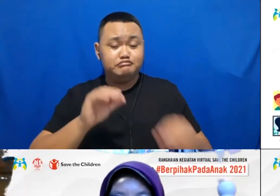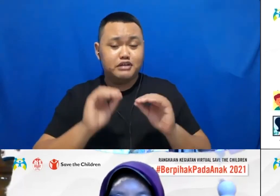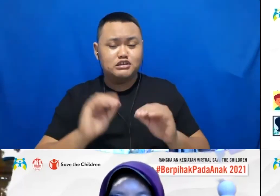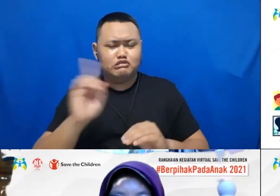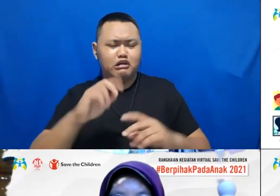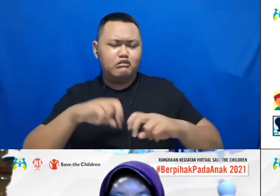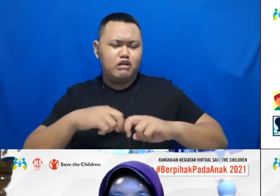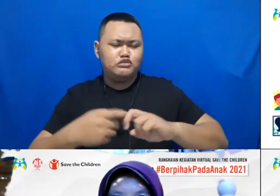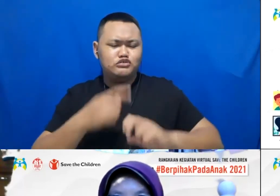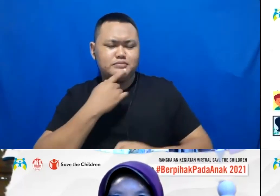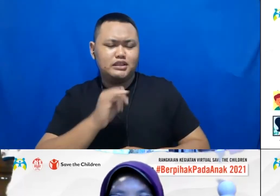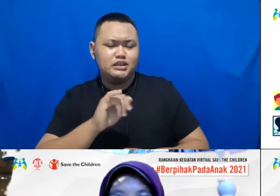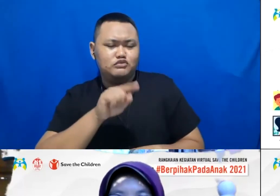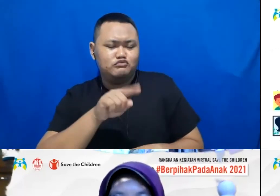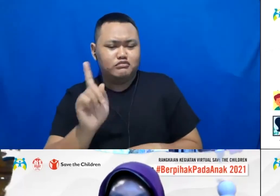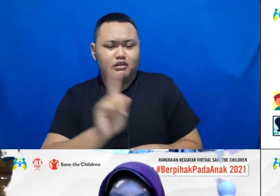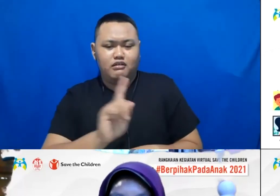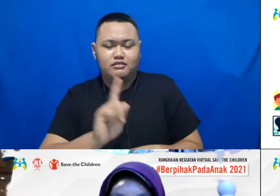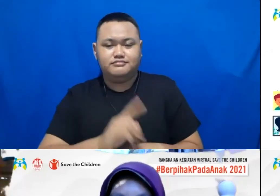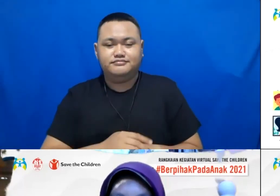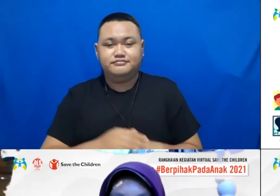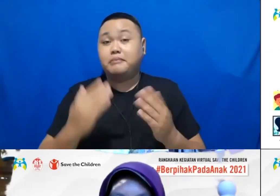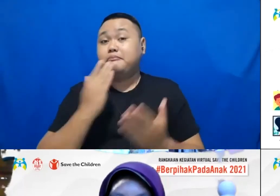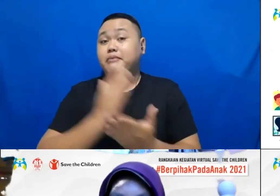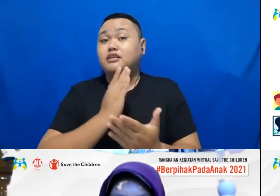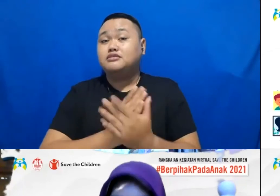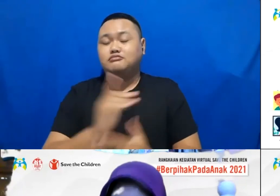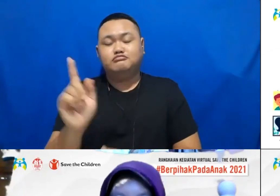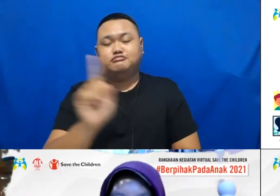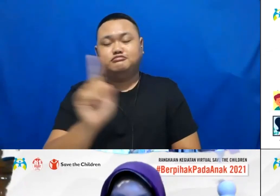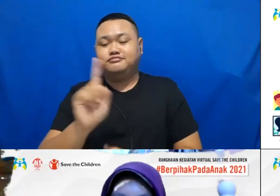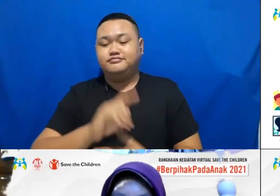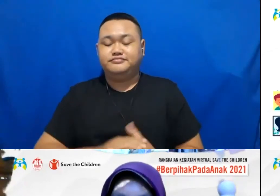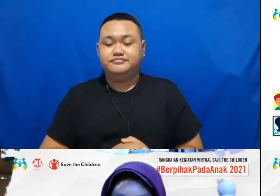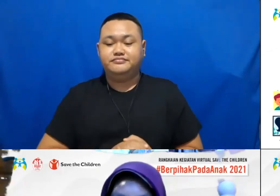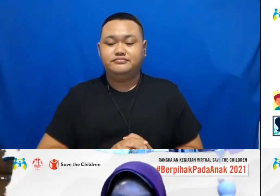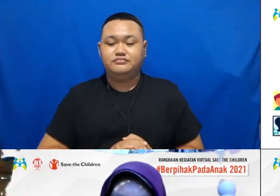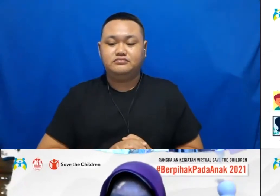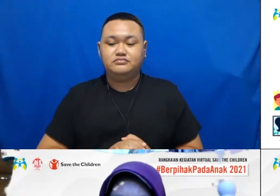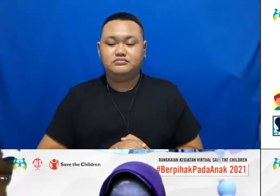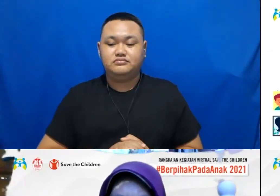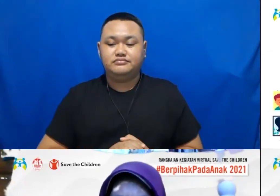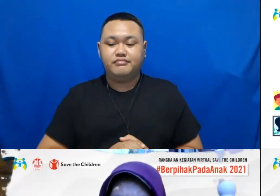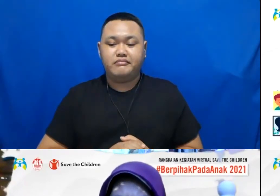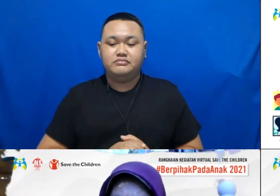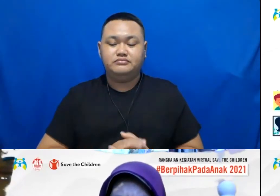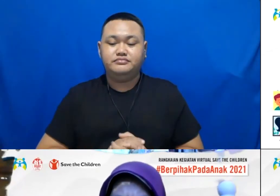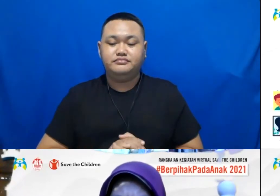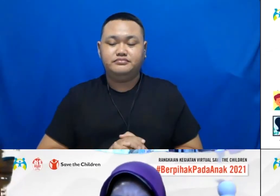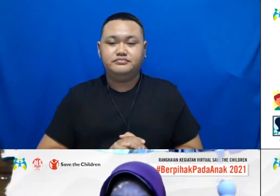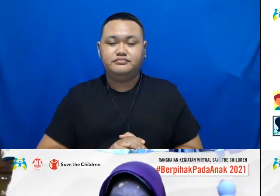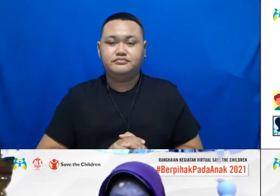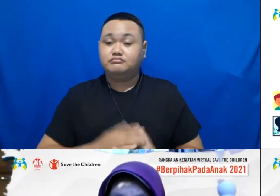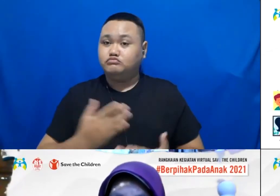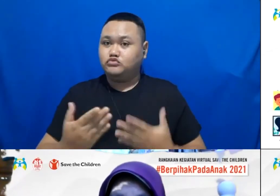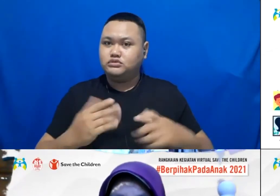ini terbagi atas laki-laki dan perempuan dengan perbandingan yang sama. Kemudian kami membentuknya dengan cara